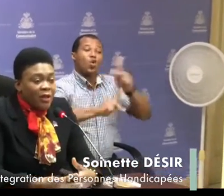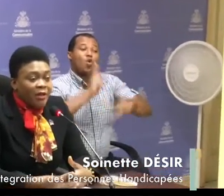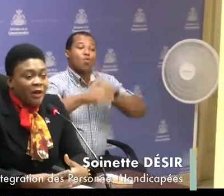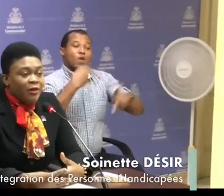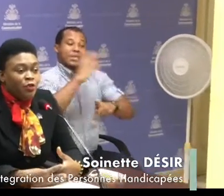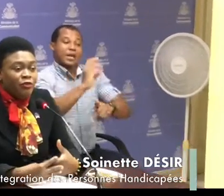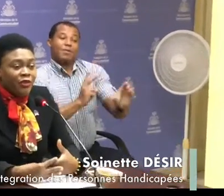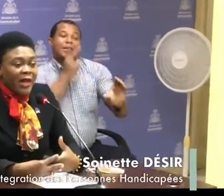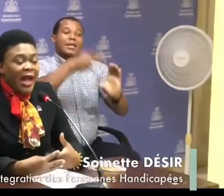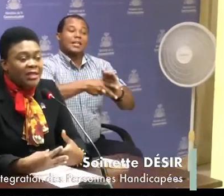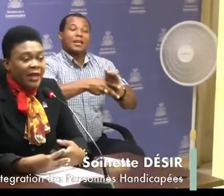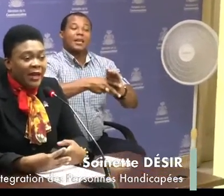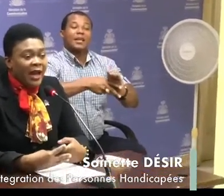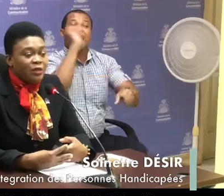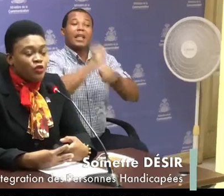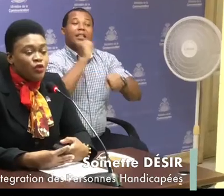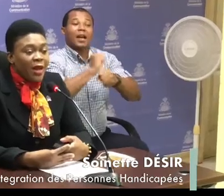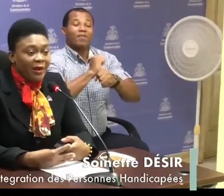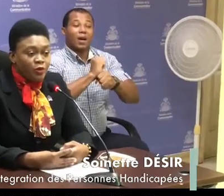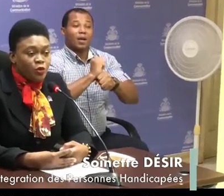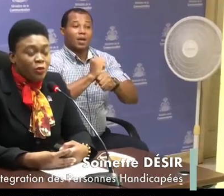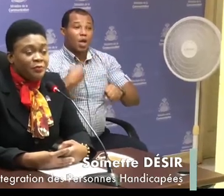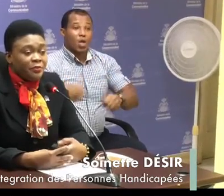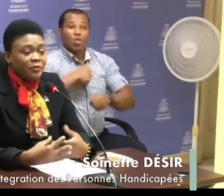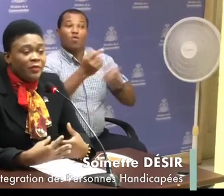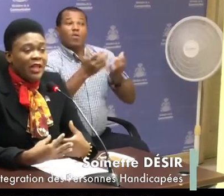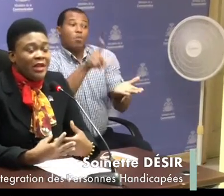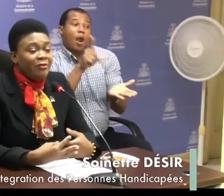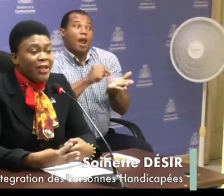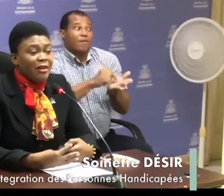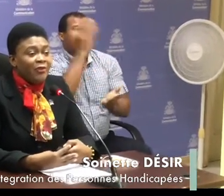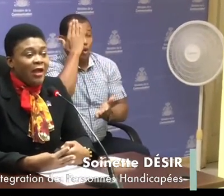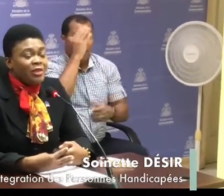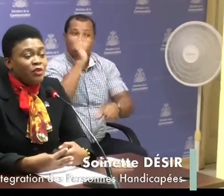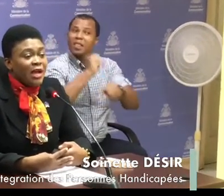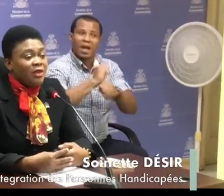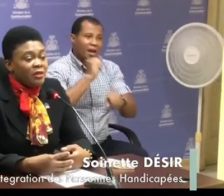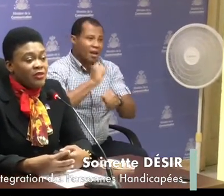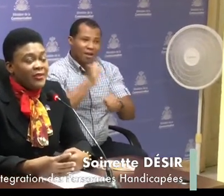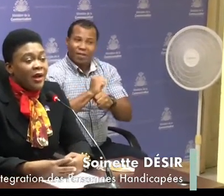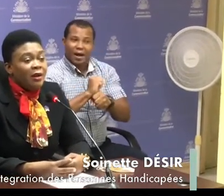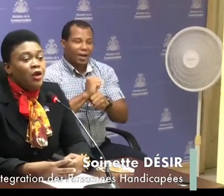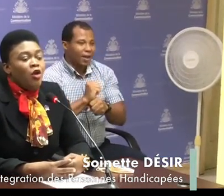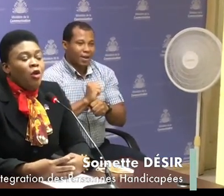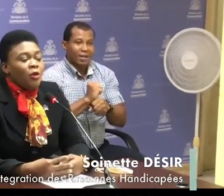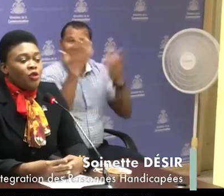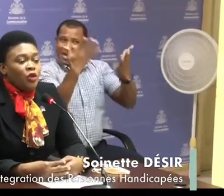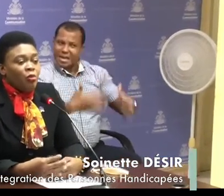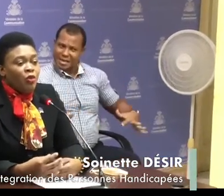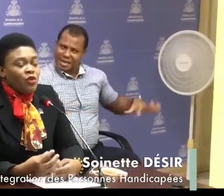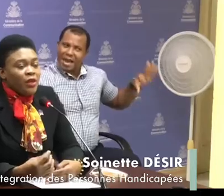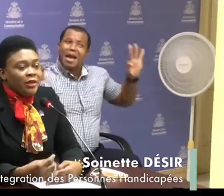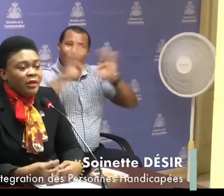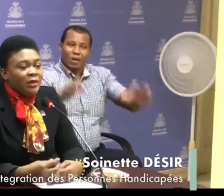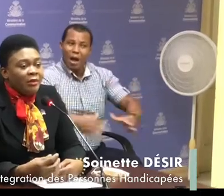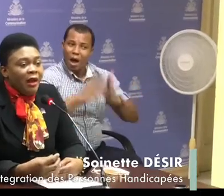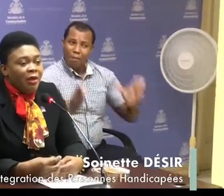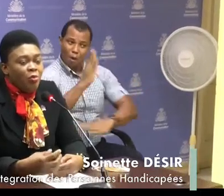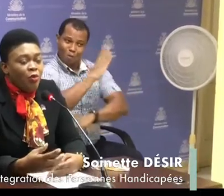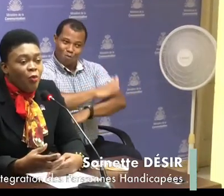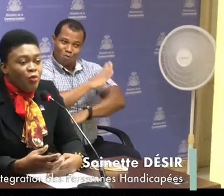marché travail. Nous voulons attirer attention la presse tout travail à faire c'est un travail transversal parce que bureau